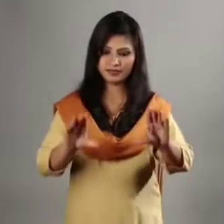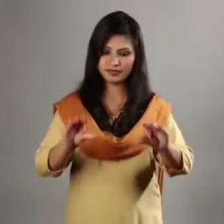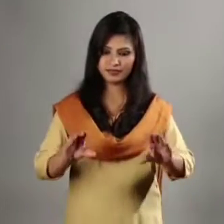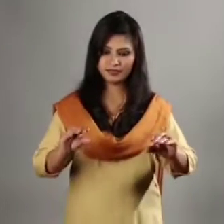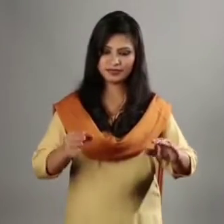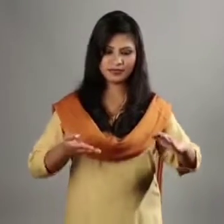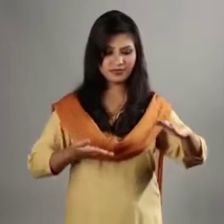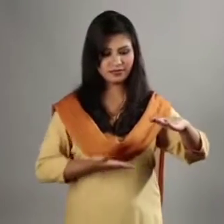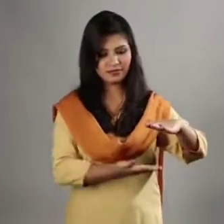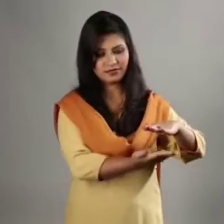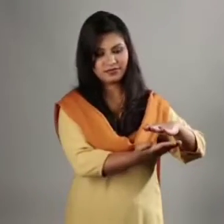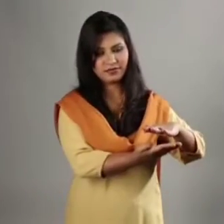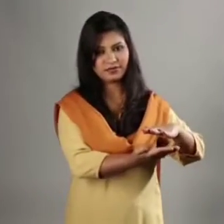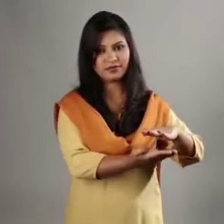पिलो केस.